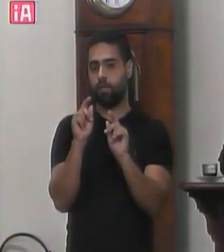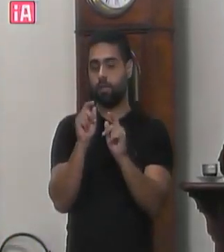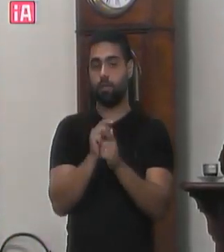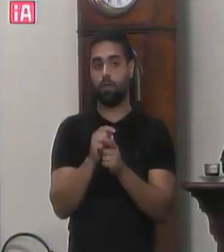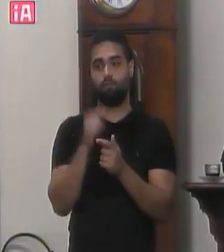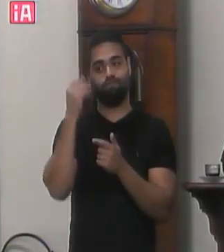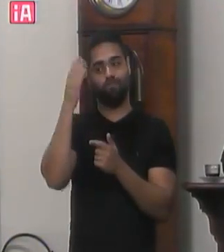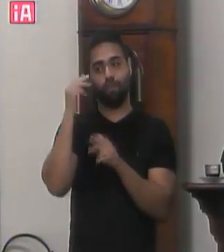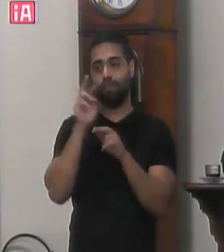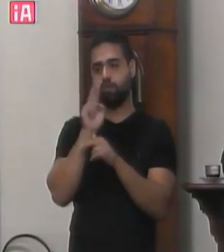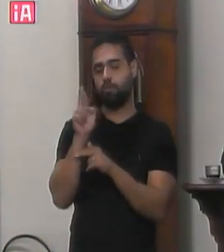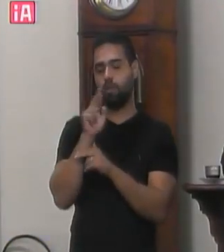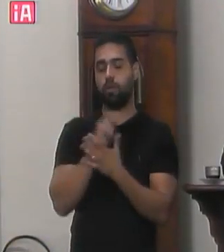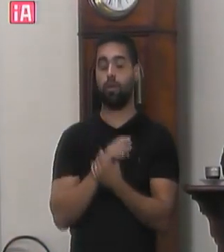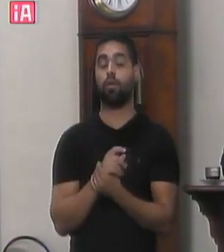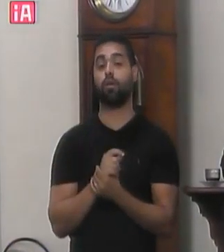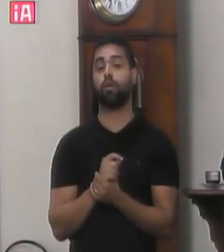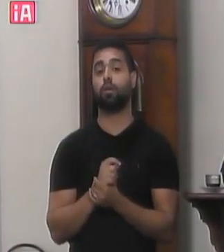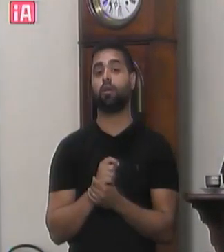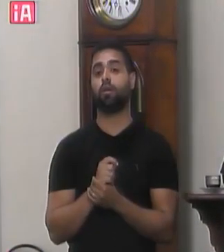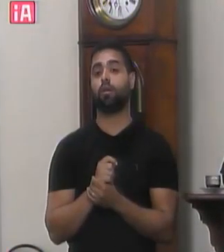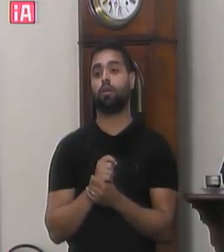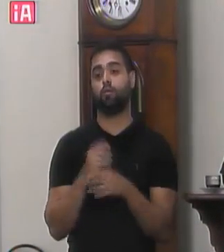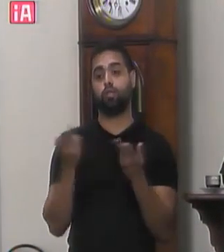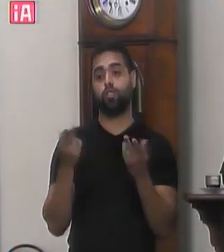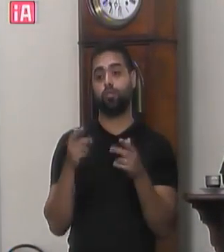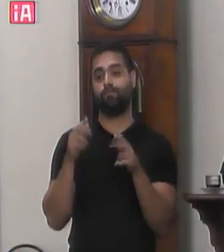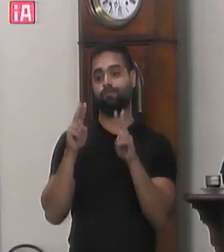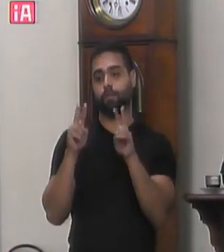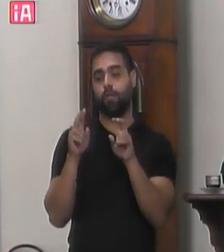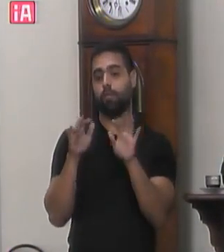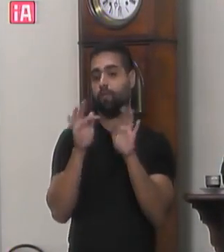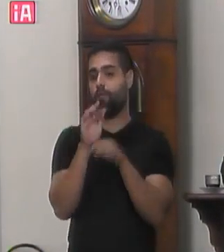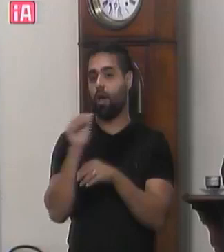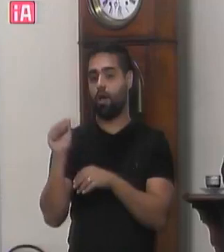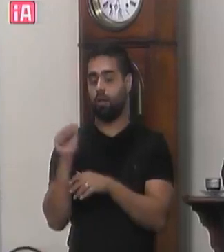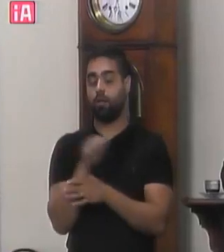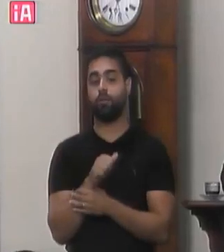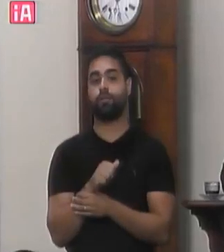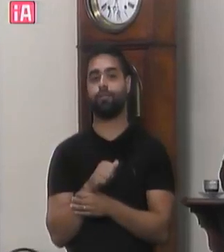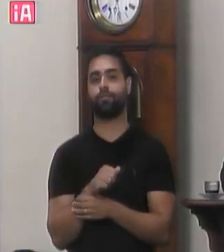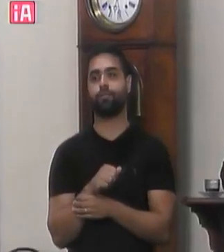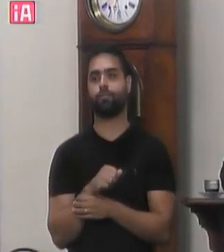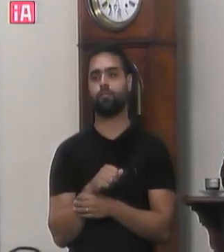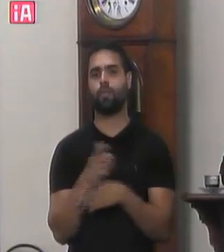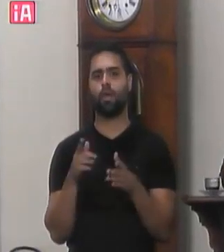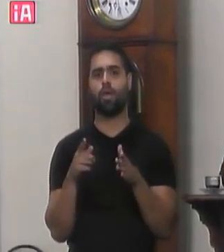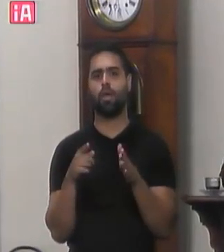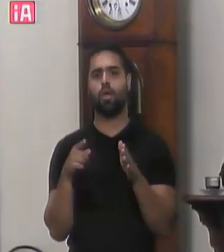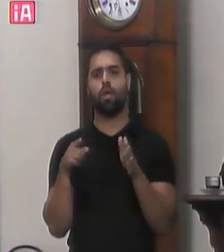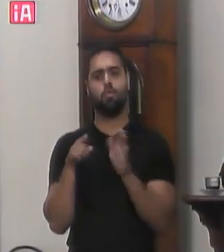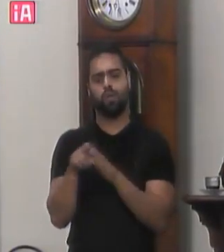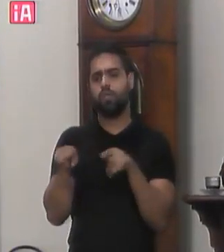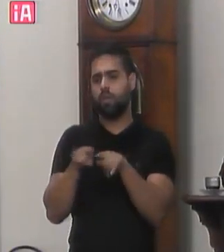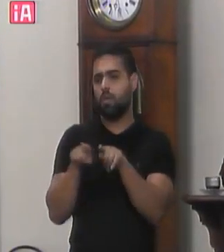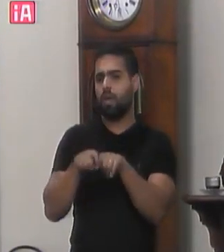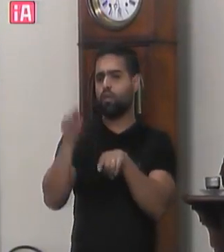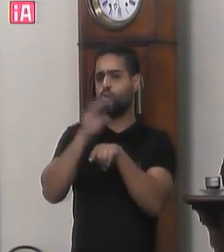eu não sei te dizer em relação a isso. Tá? Outro questionamento que você fez em relação aos